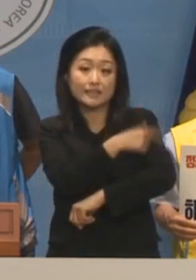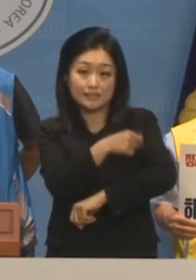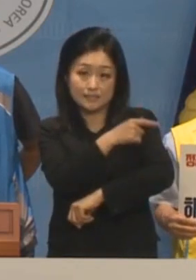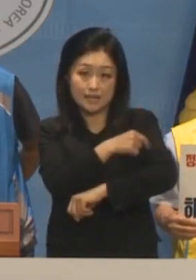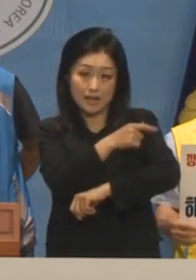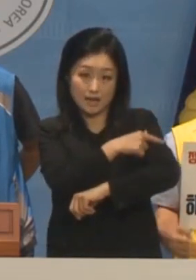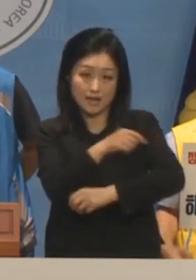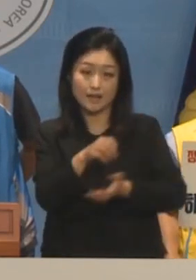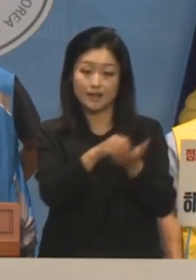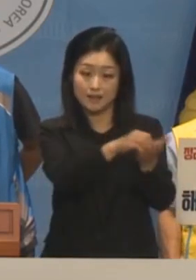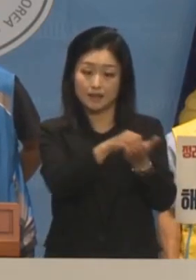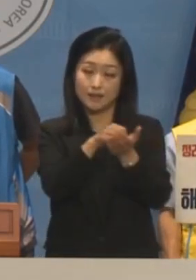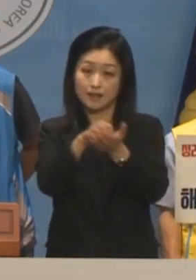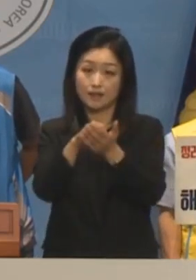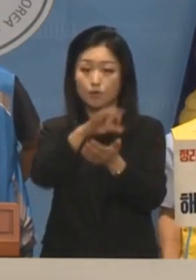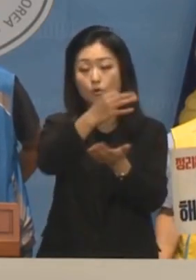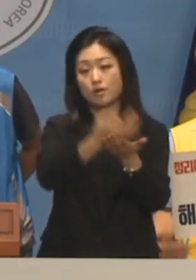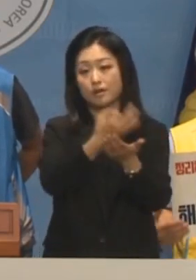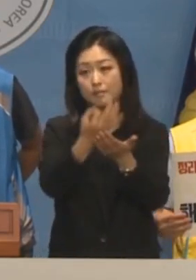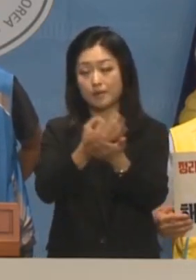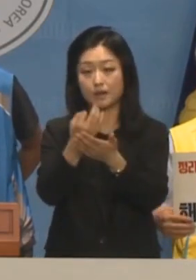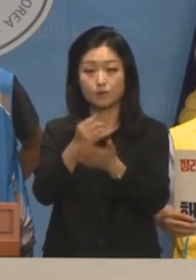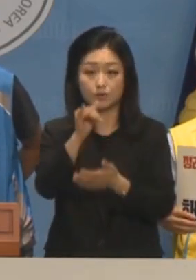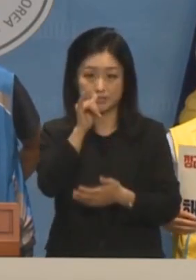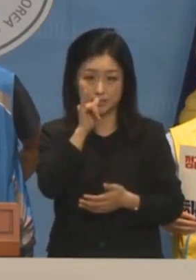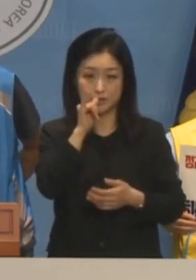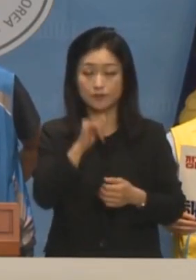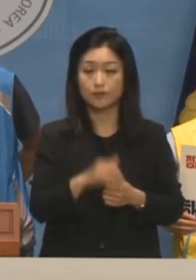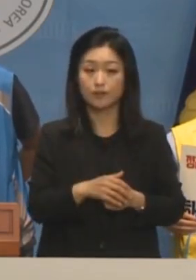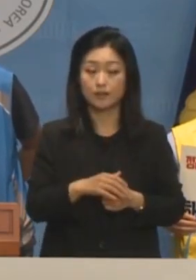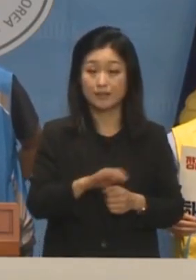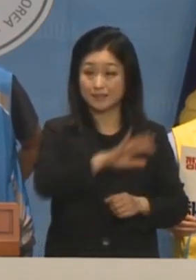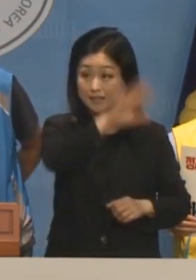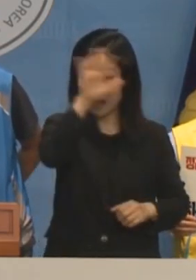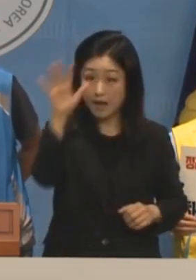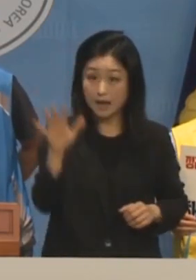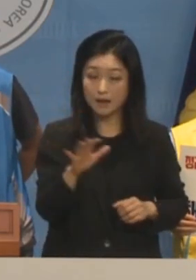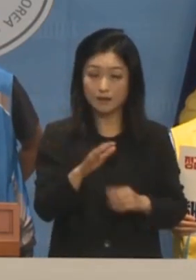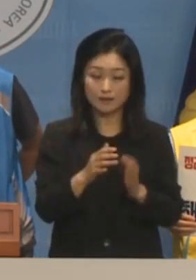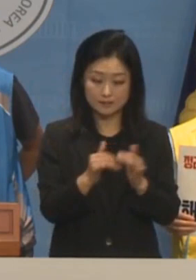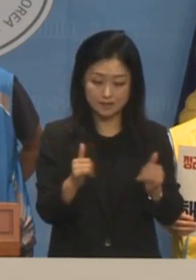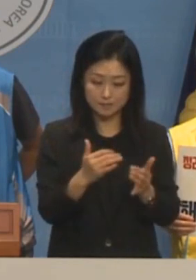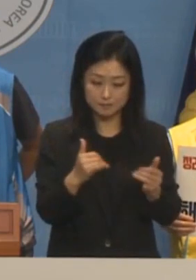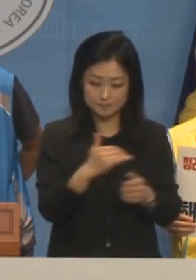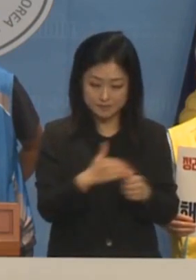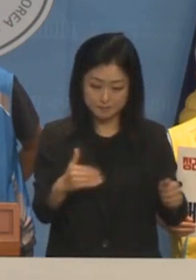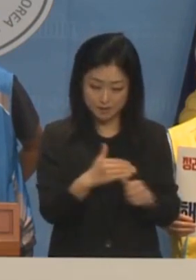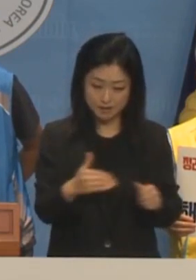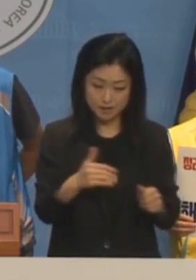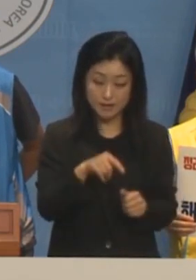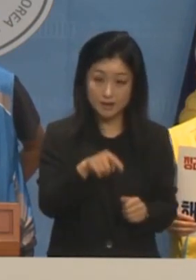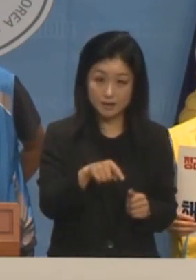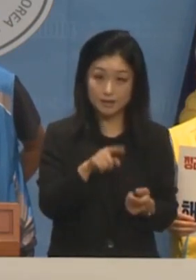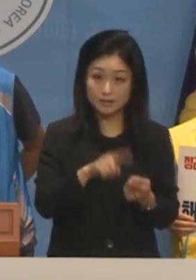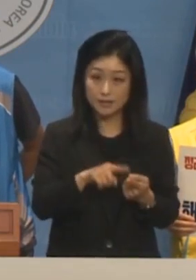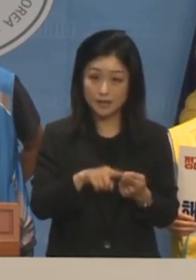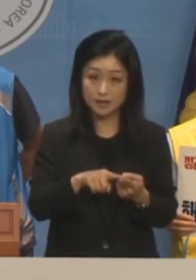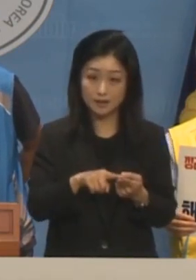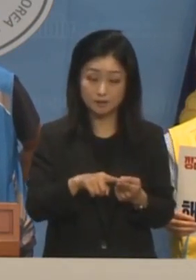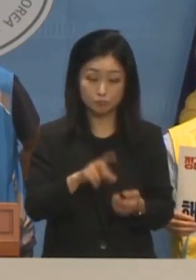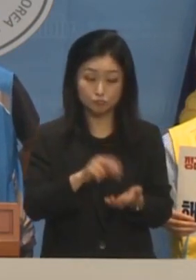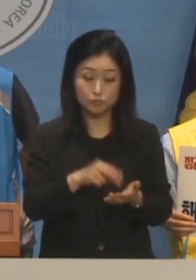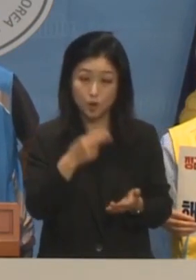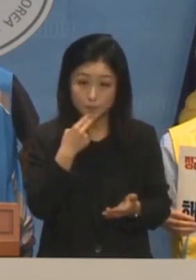이름을 올려놓고 안정적으로 임금을 받고 있습니다. 이 모든 것들이 정리해고 비정규직 이 악법이 여전히 살아있기